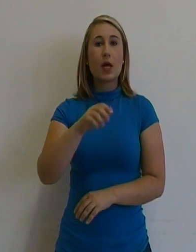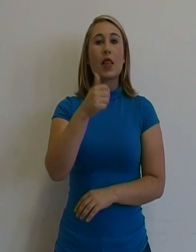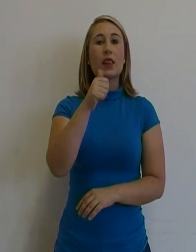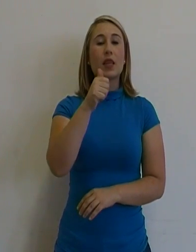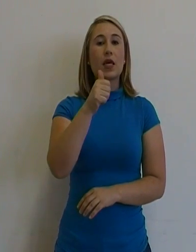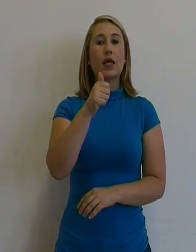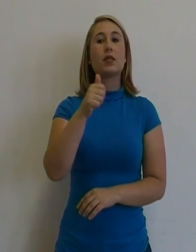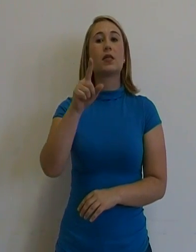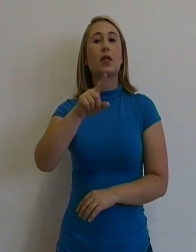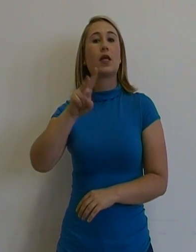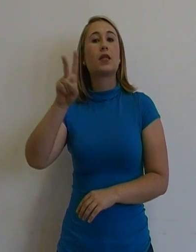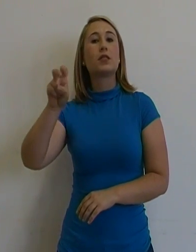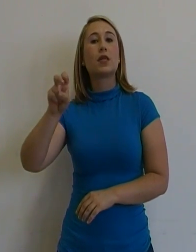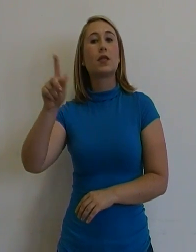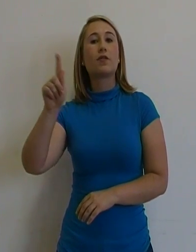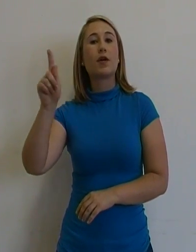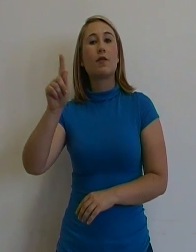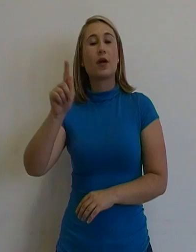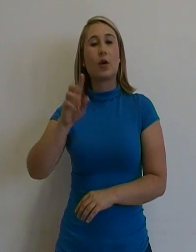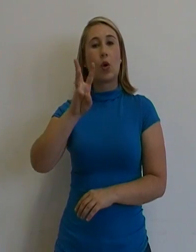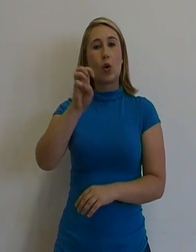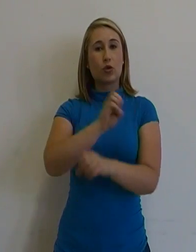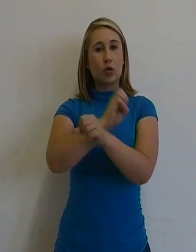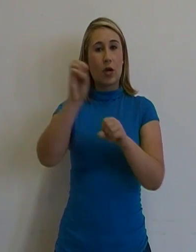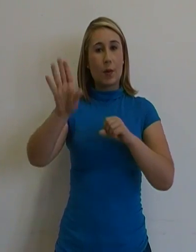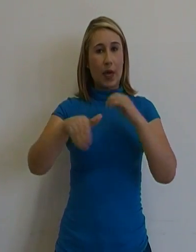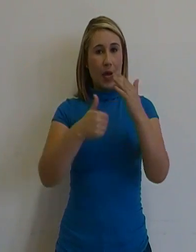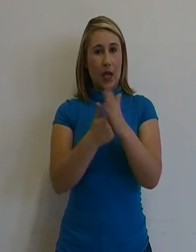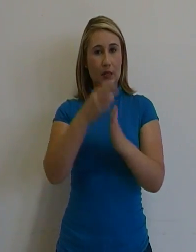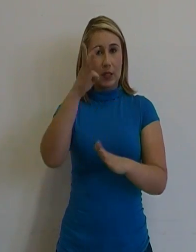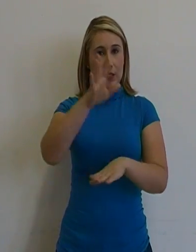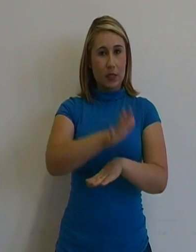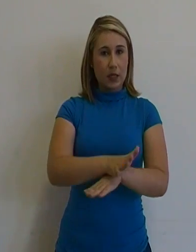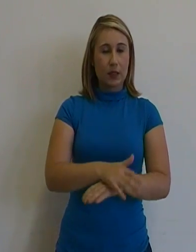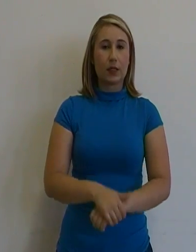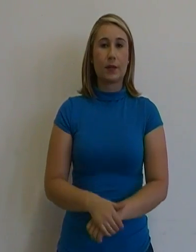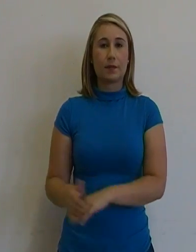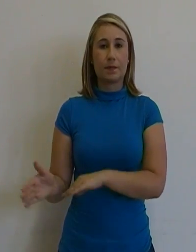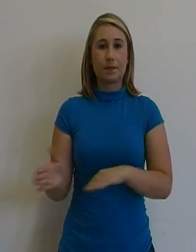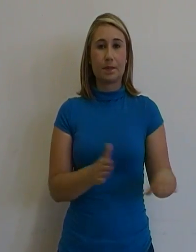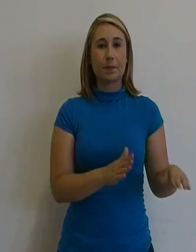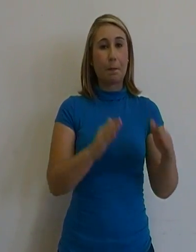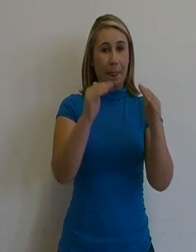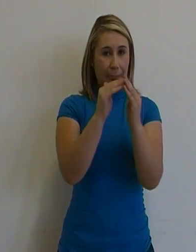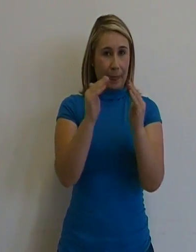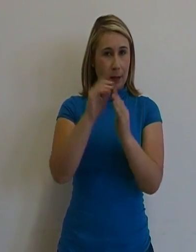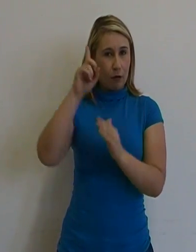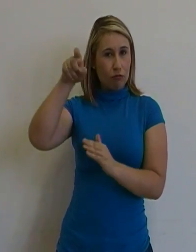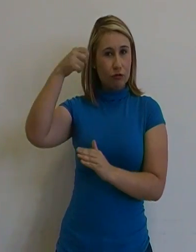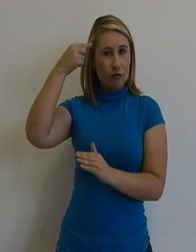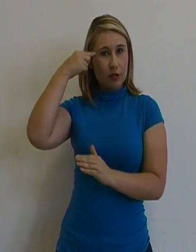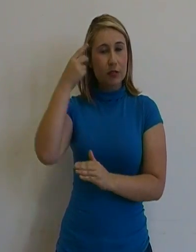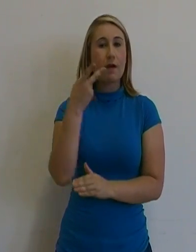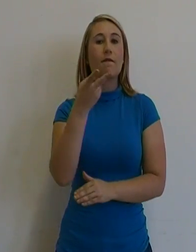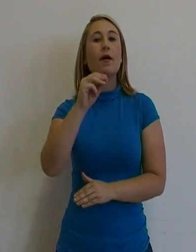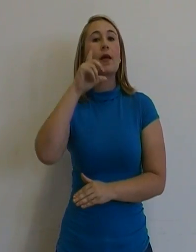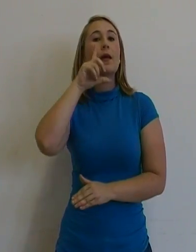de la tarde, jornada continua. Casa de Justicia, 20 de julio. Calle